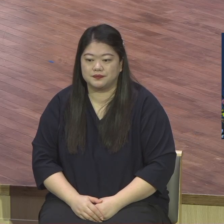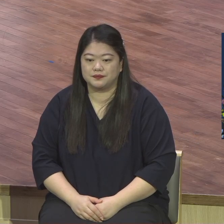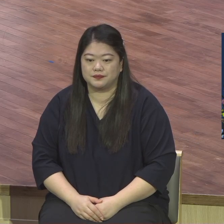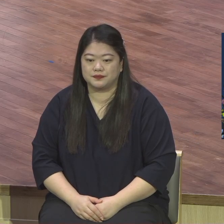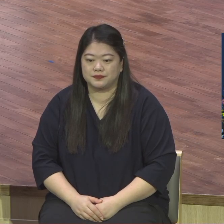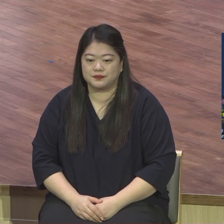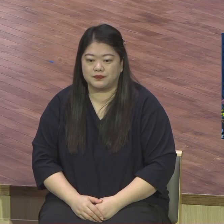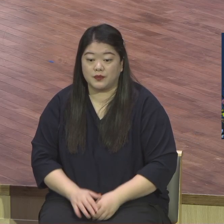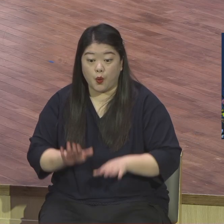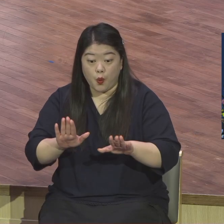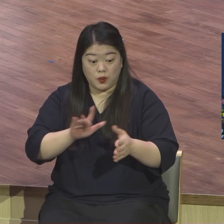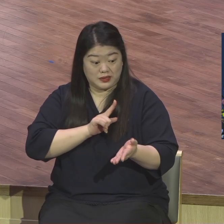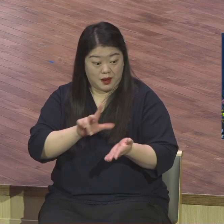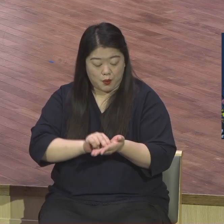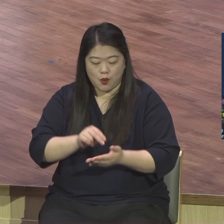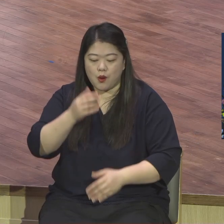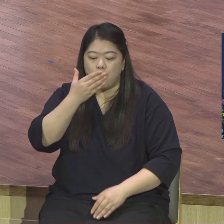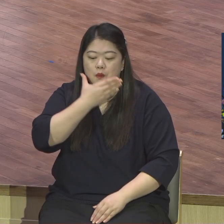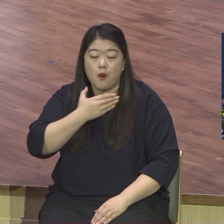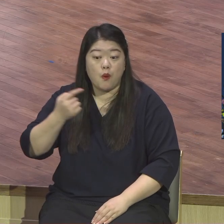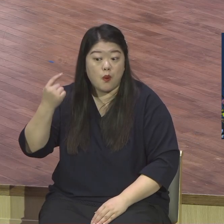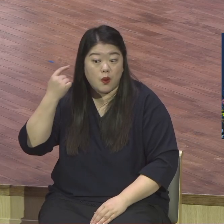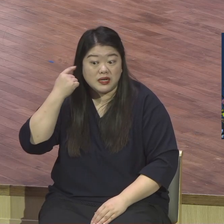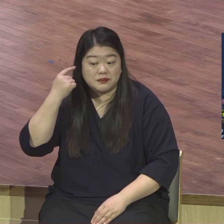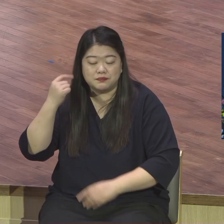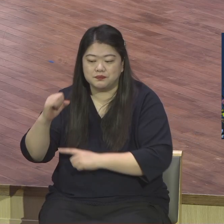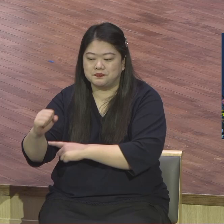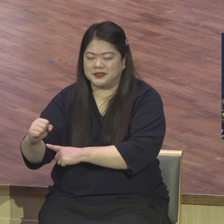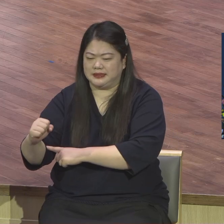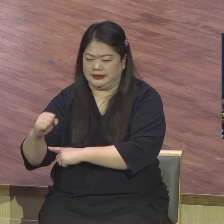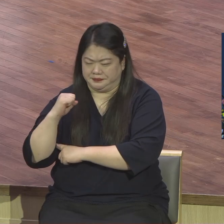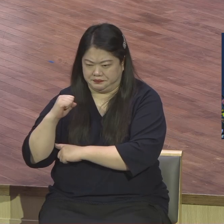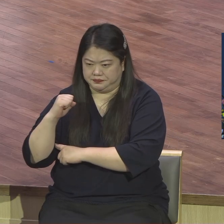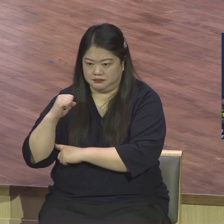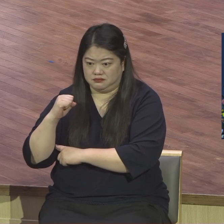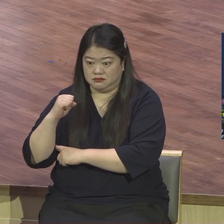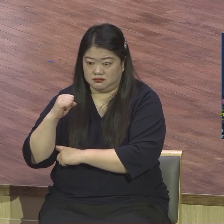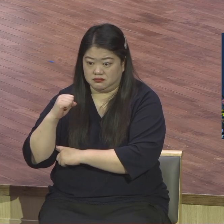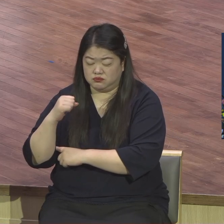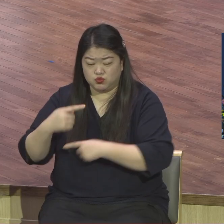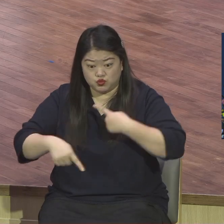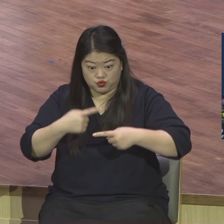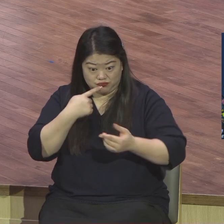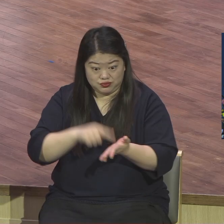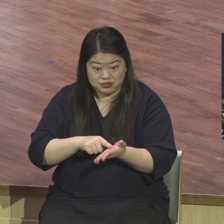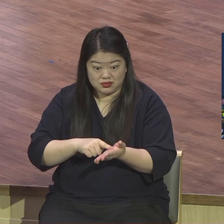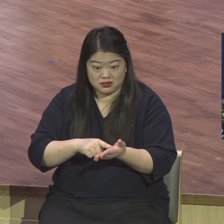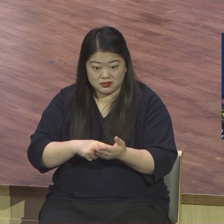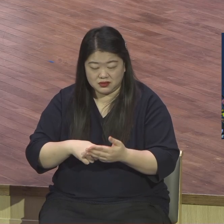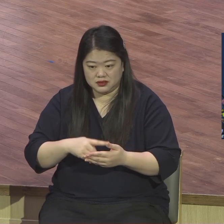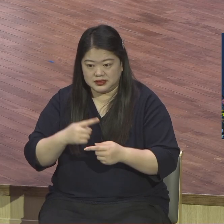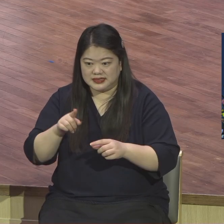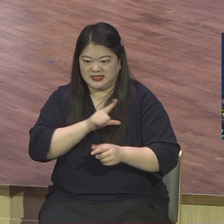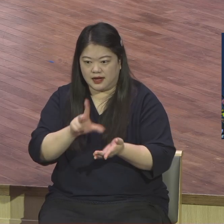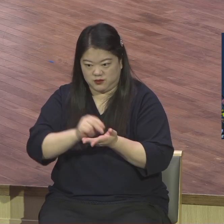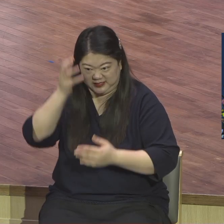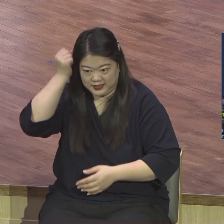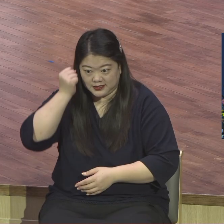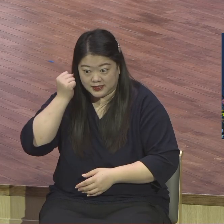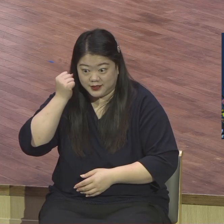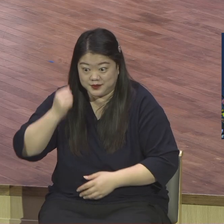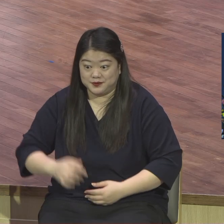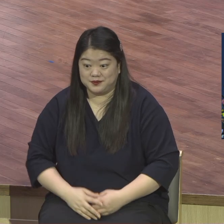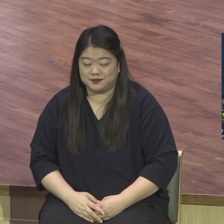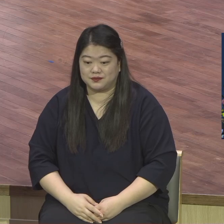복음의 위력, 오늘 제목만 잘 묵상하세요. 복음의 위력이 얼마나 큰가, 이걸